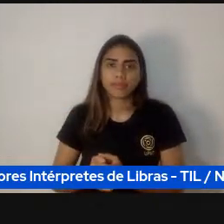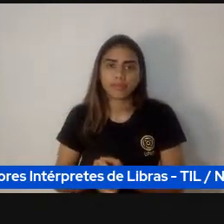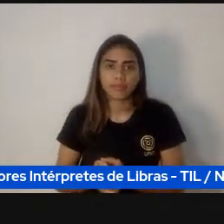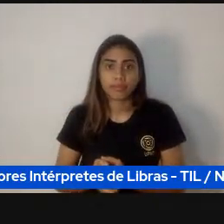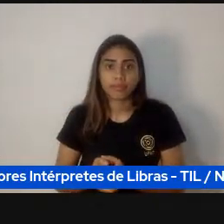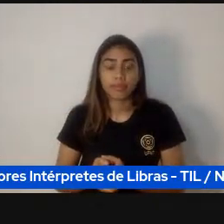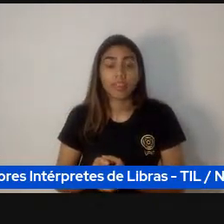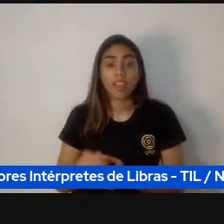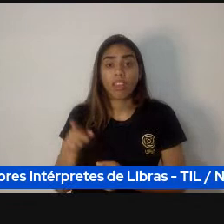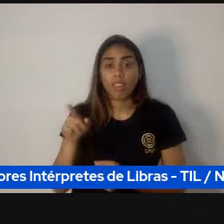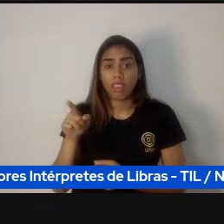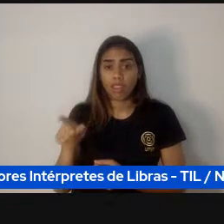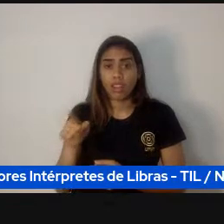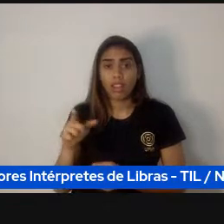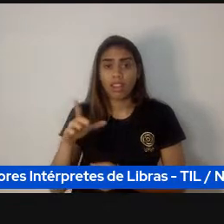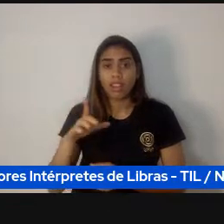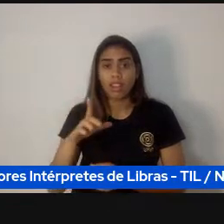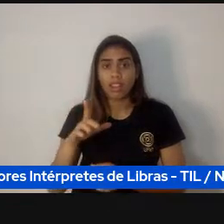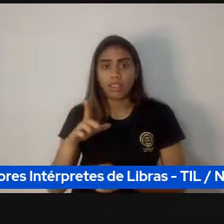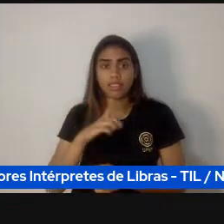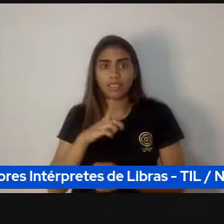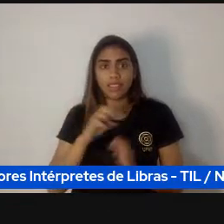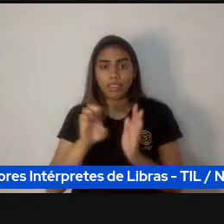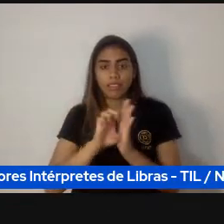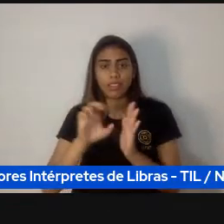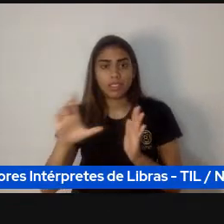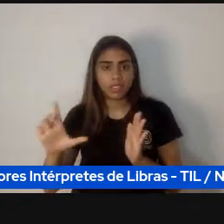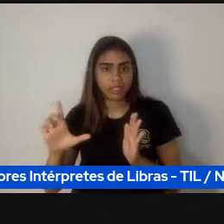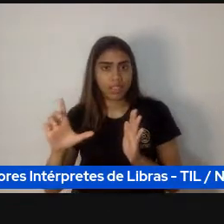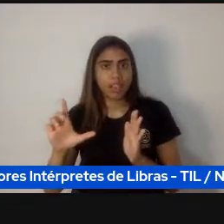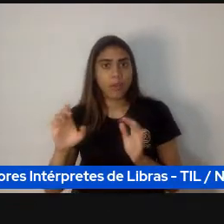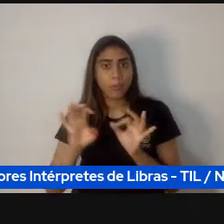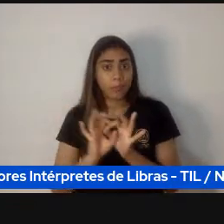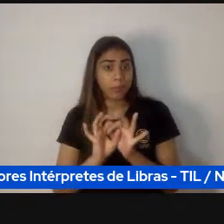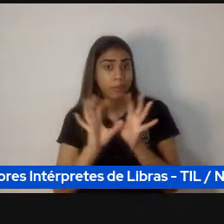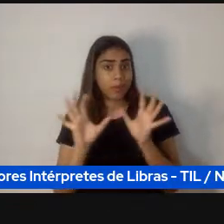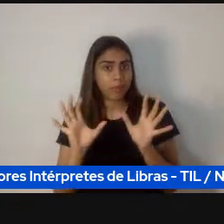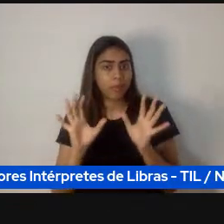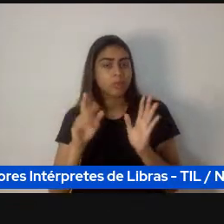e então oportunizou esse. Então, obrigada a todos.